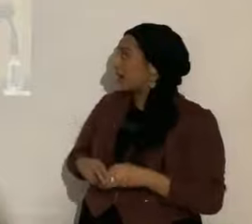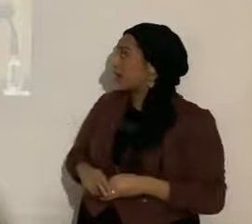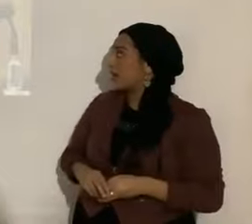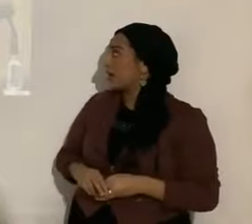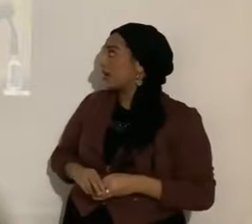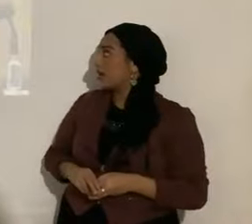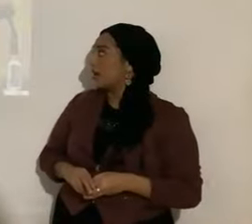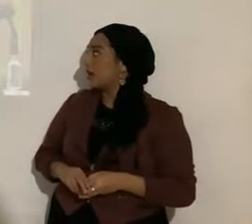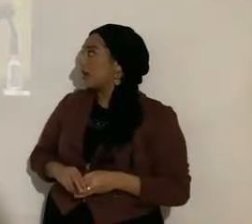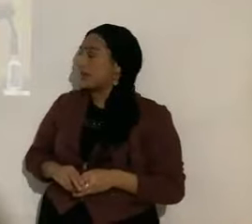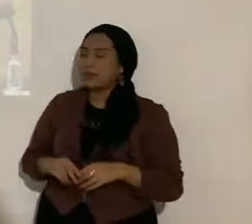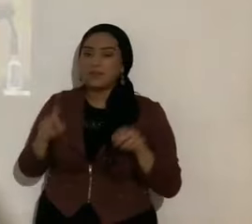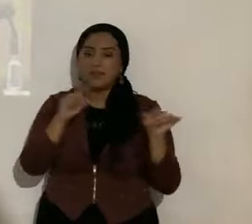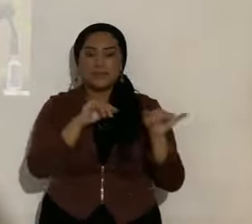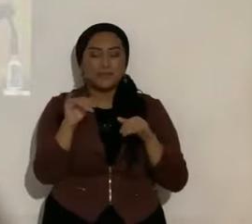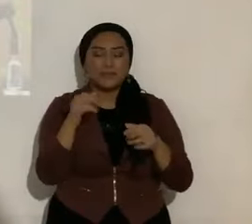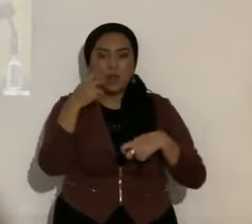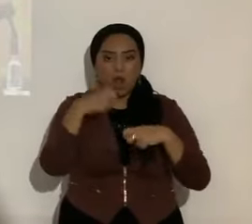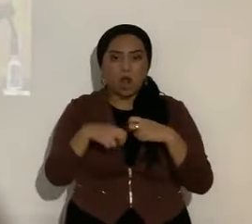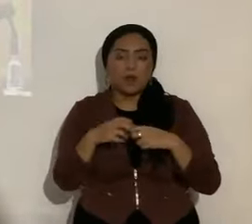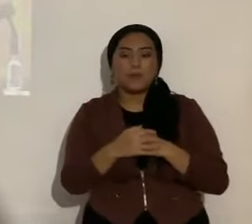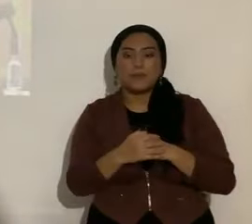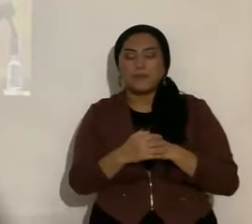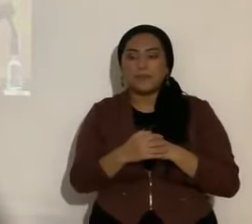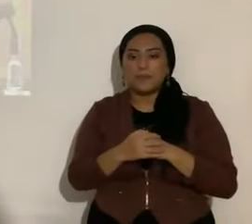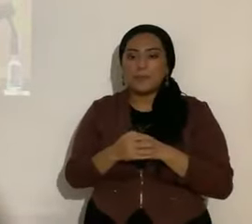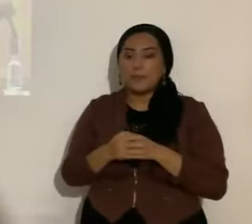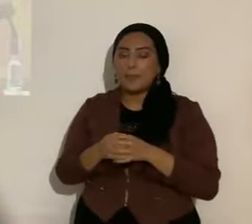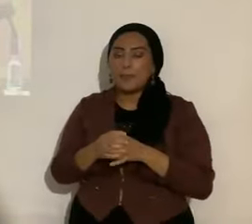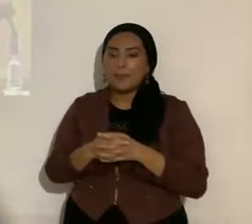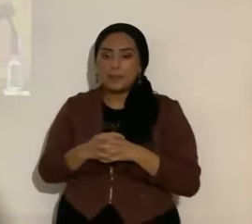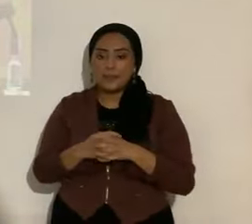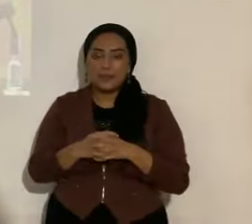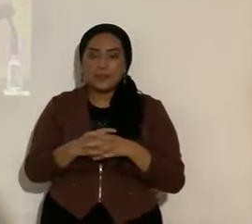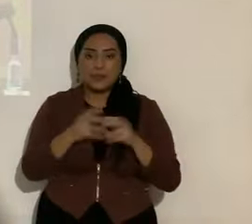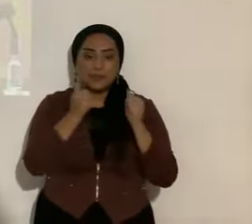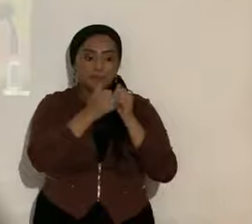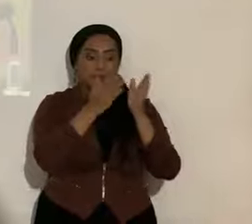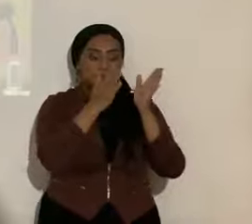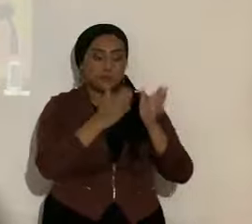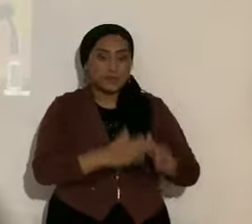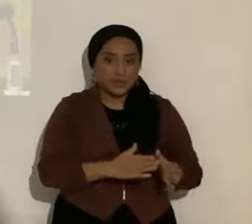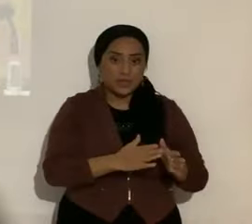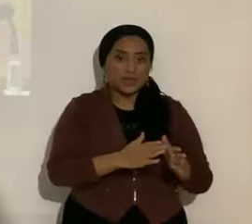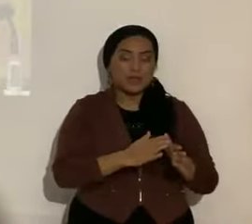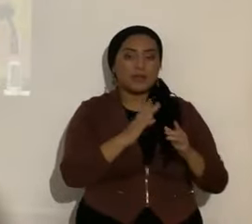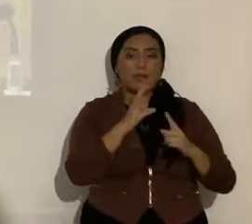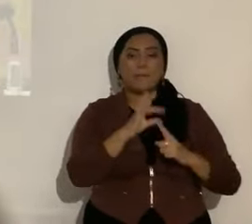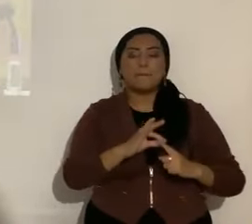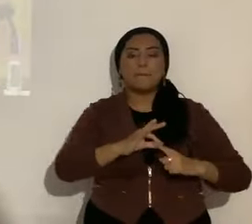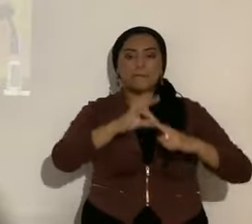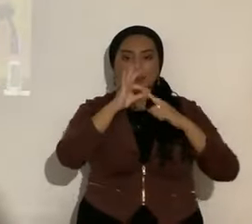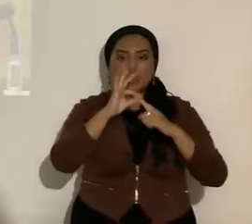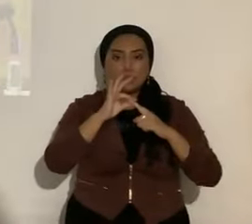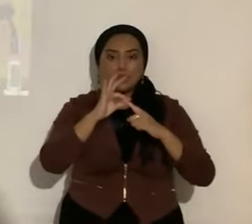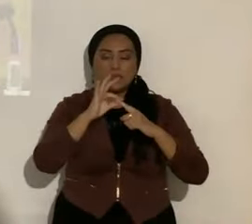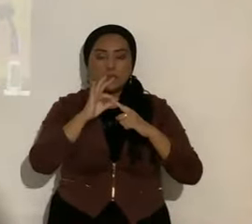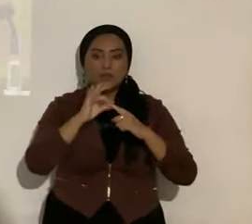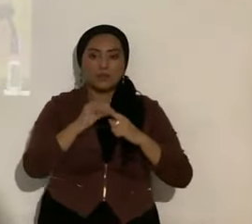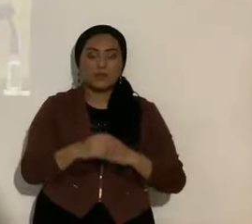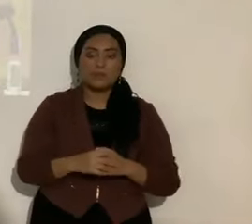¿sí? Y así. Y el apóstol no, el apóstol es un ungido especial de Yahweh que puede tocar todos